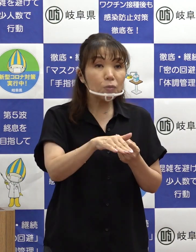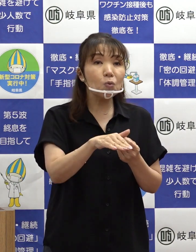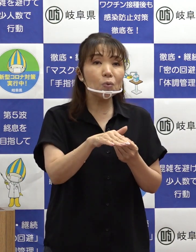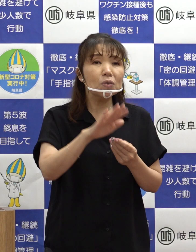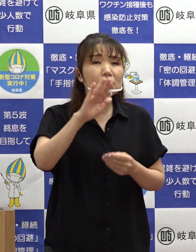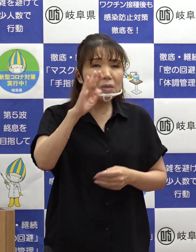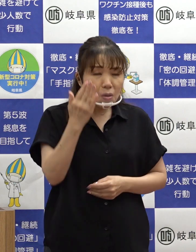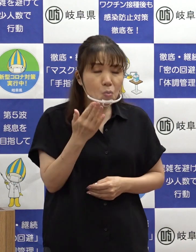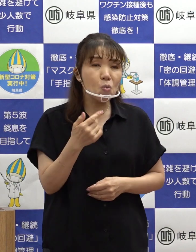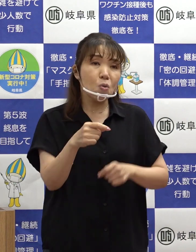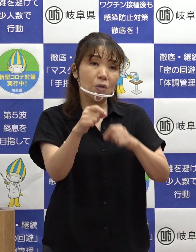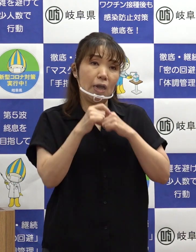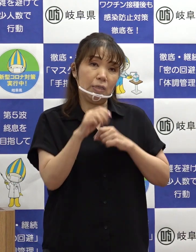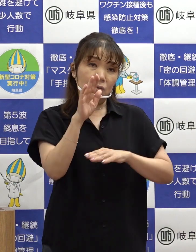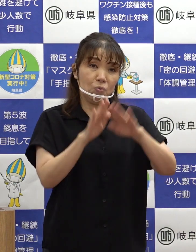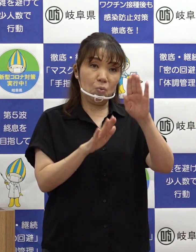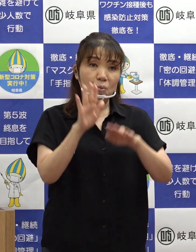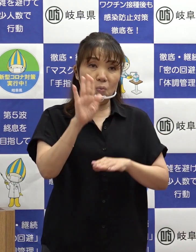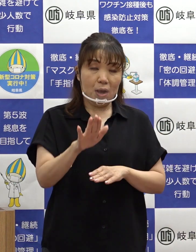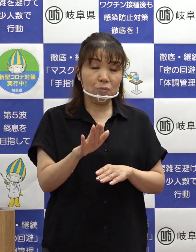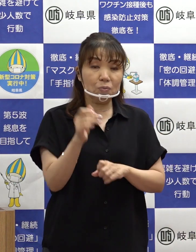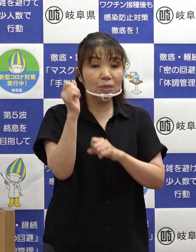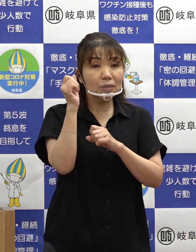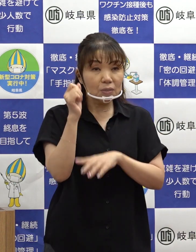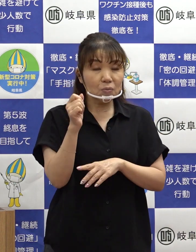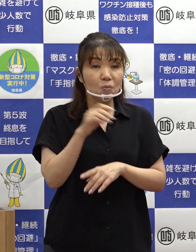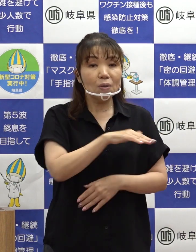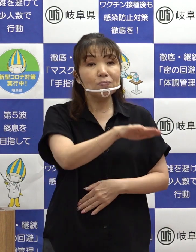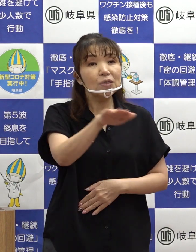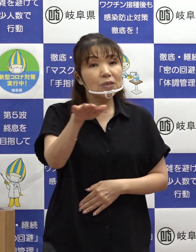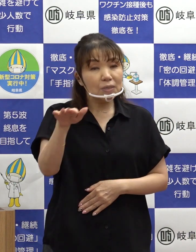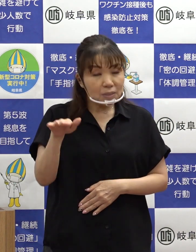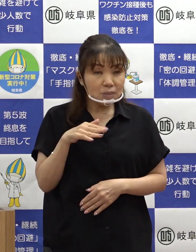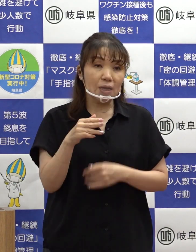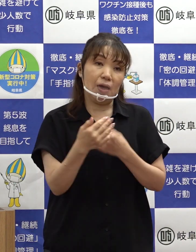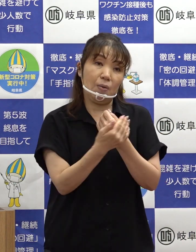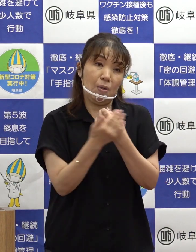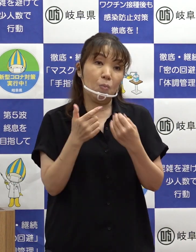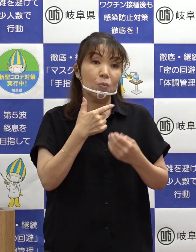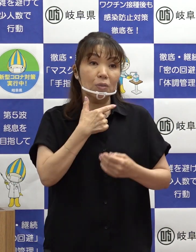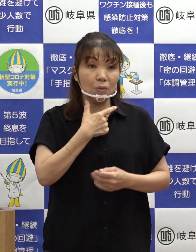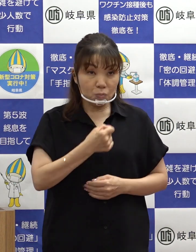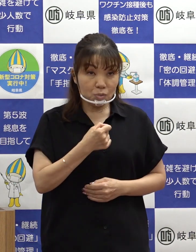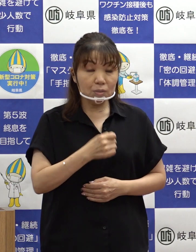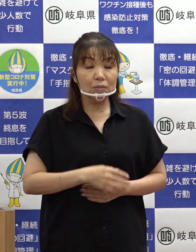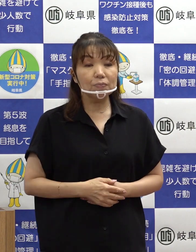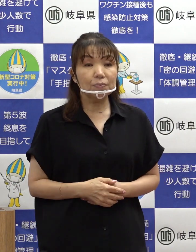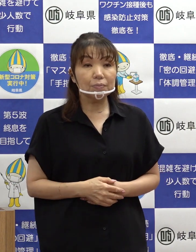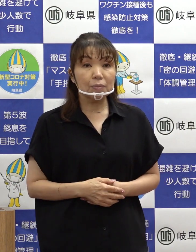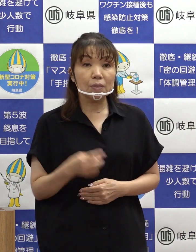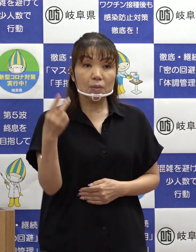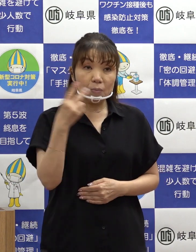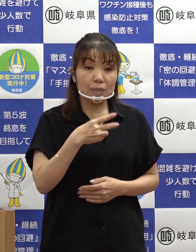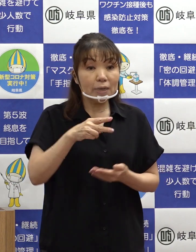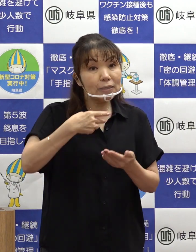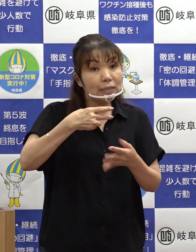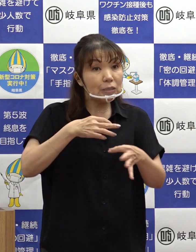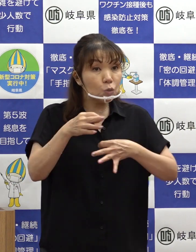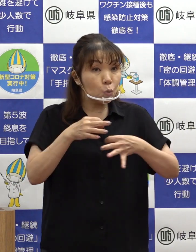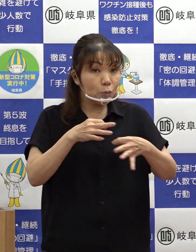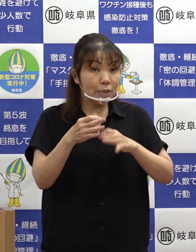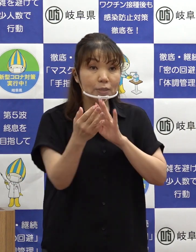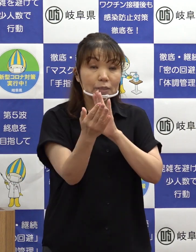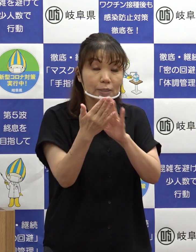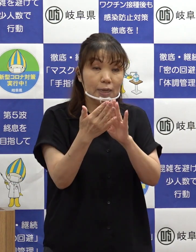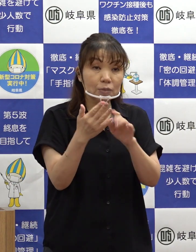ということを考えるとですね、この基本はどなたもぜひ守っていただきたいということでございます。それから飲食店に対する時